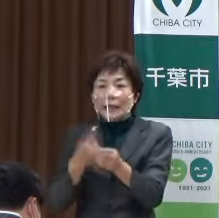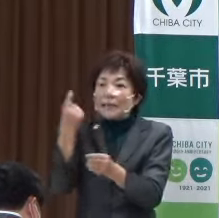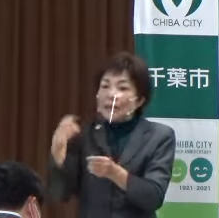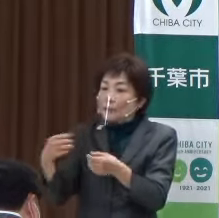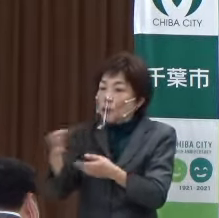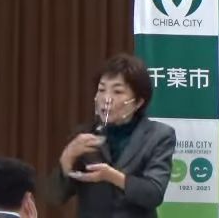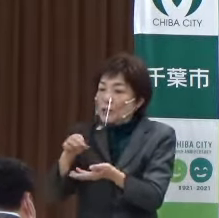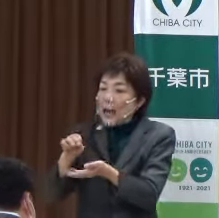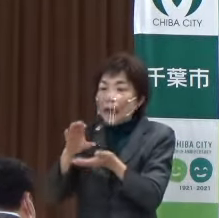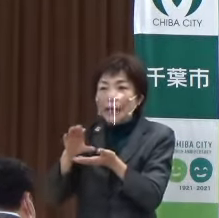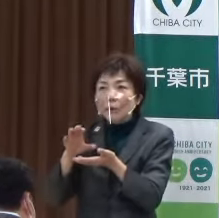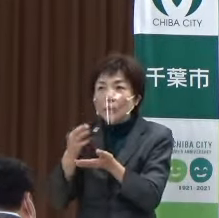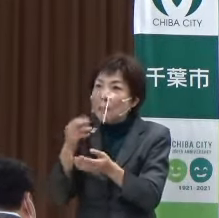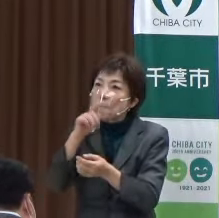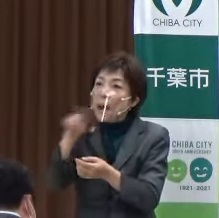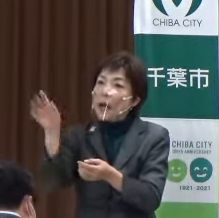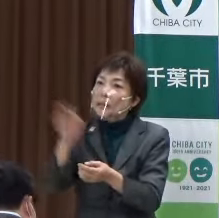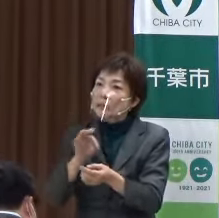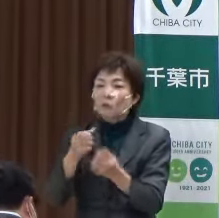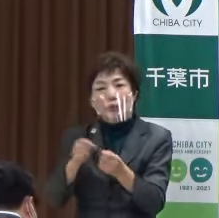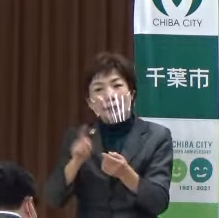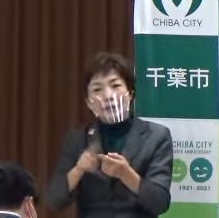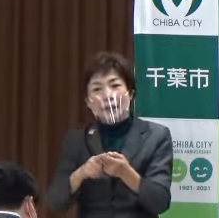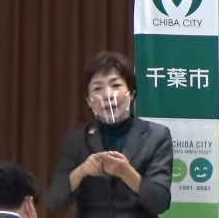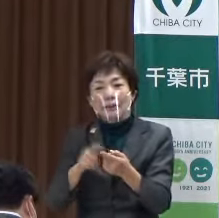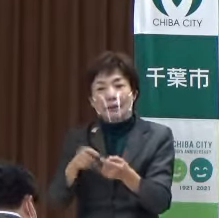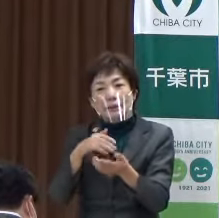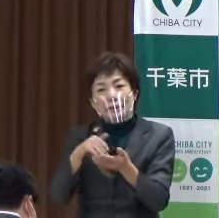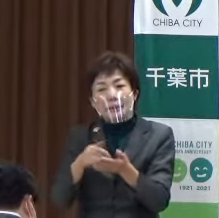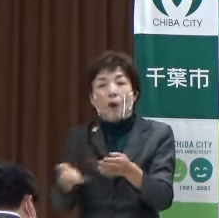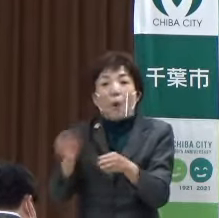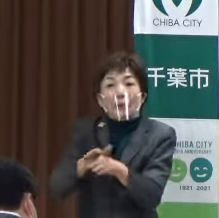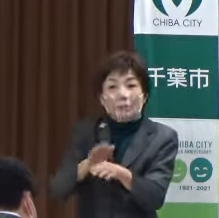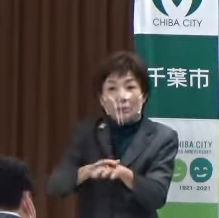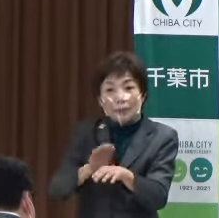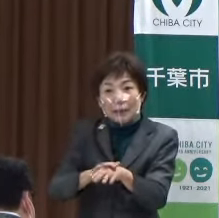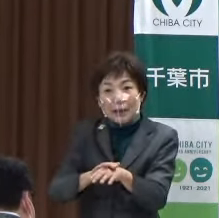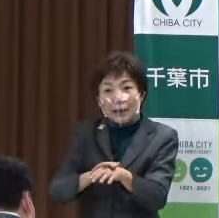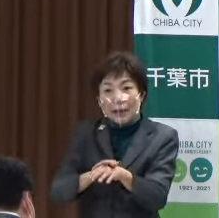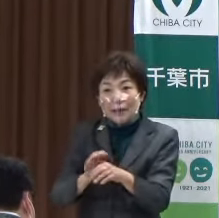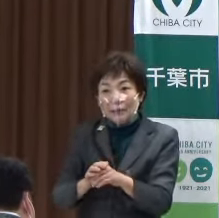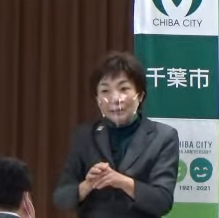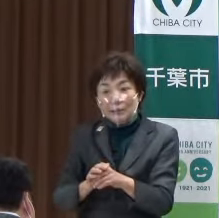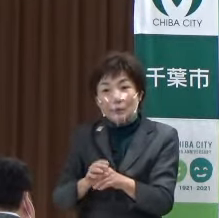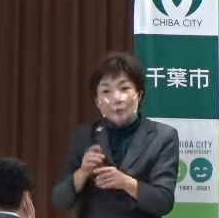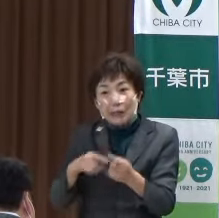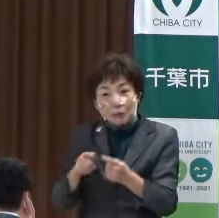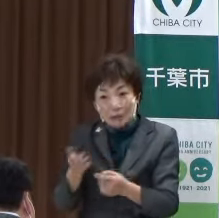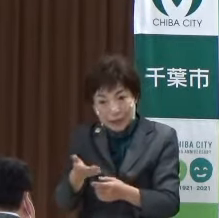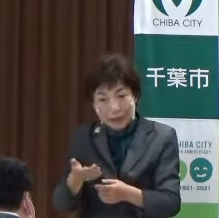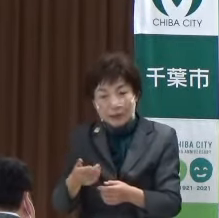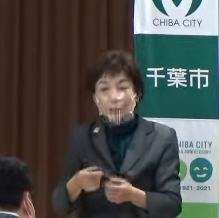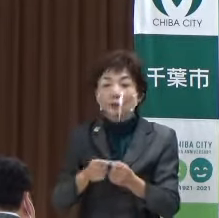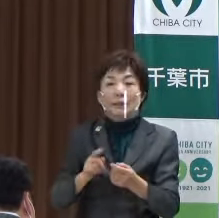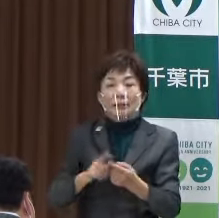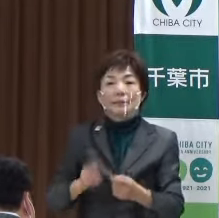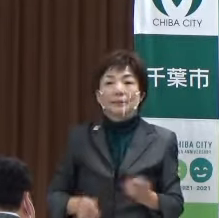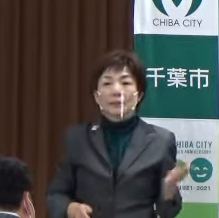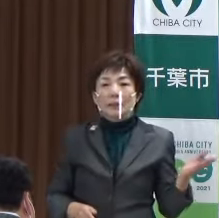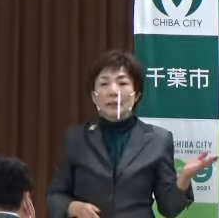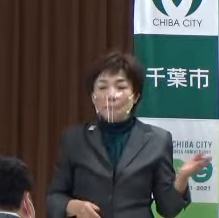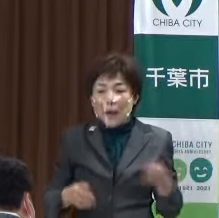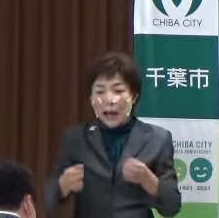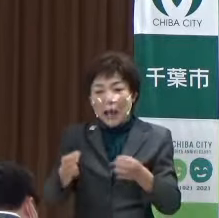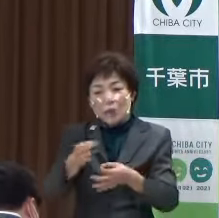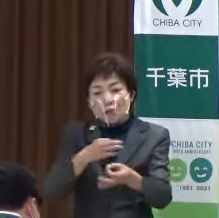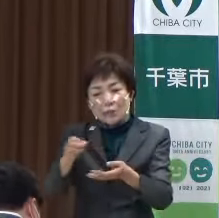セントぐらいとか、そういうような協力金の補填の仕方がいいんじゃないかと、そういった内容でしょうか。